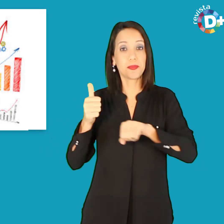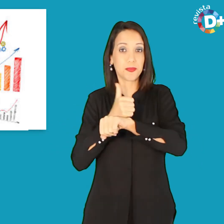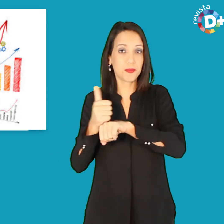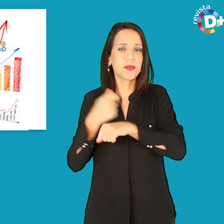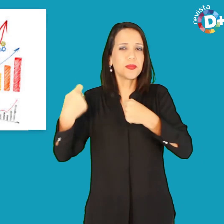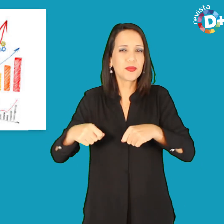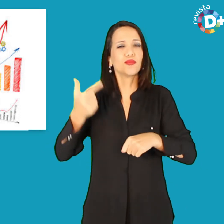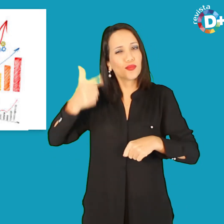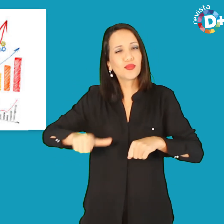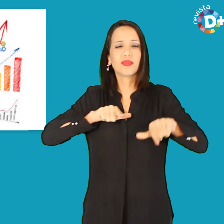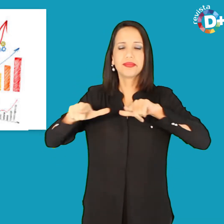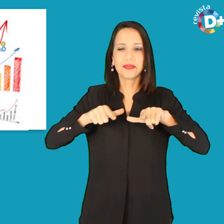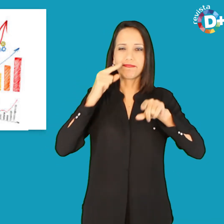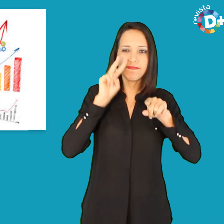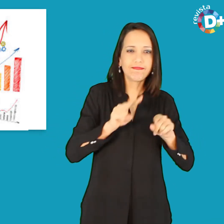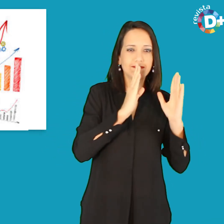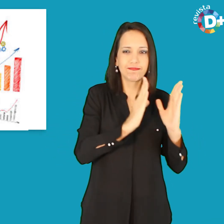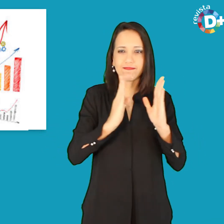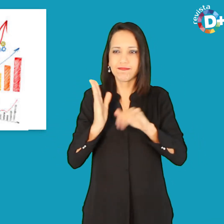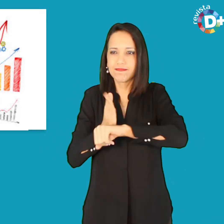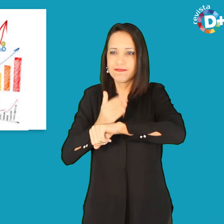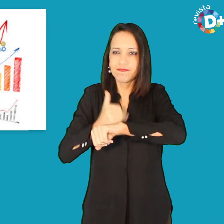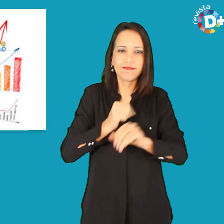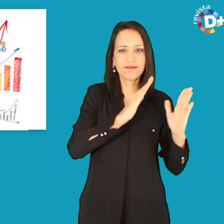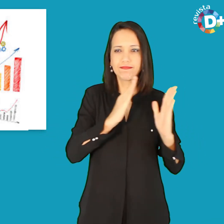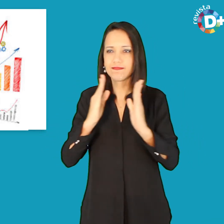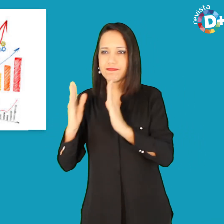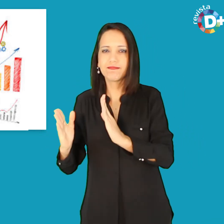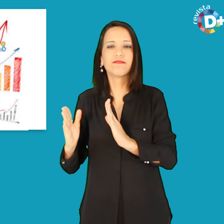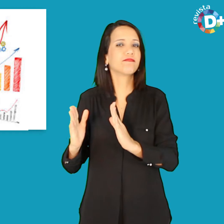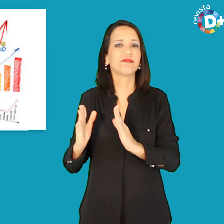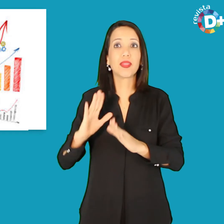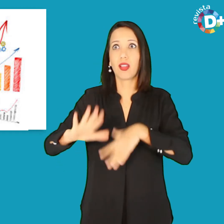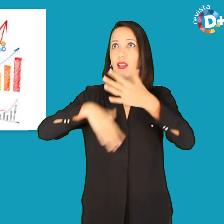e checar tudo a todo instante, para não virar uma bola de bagunça.